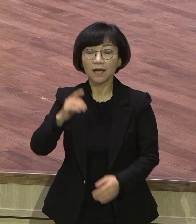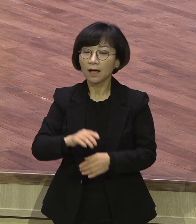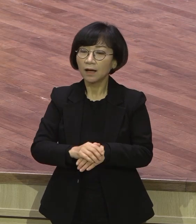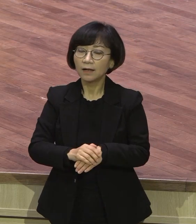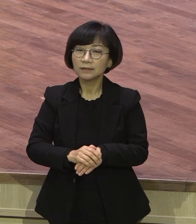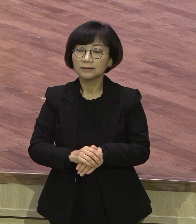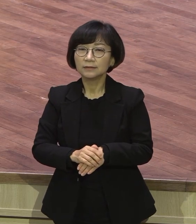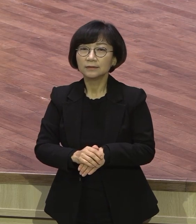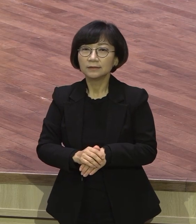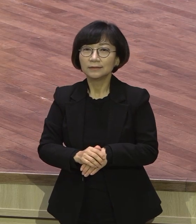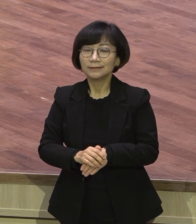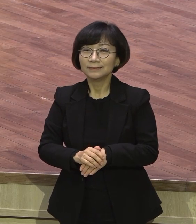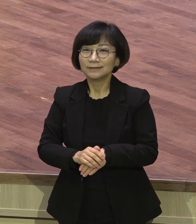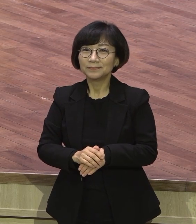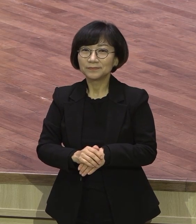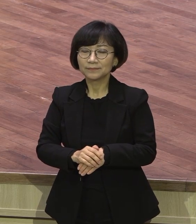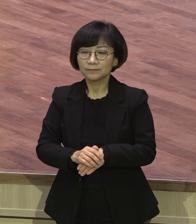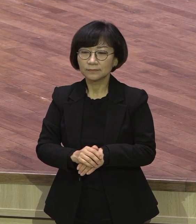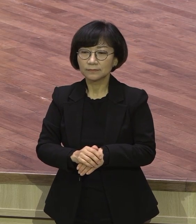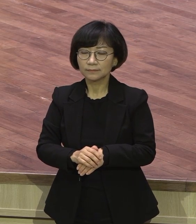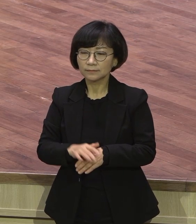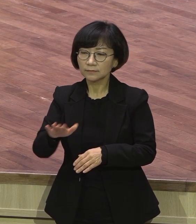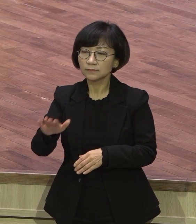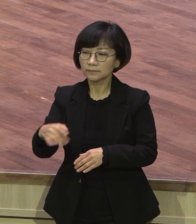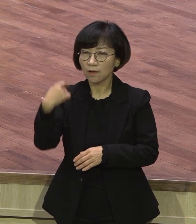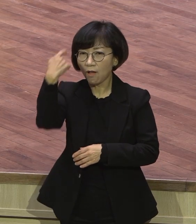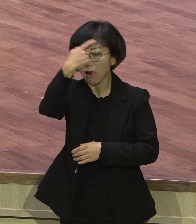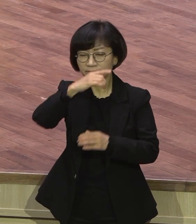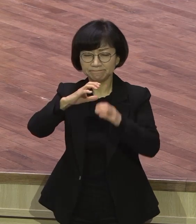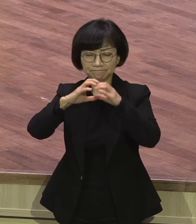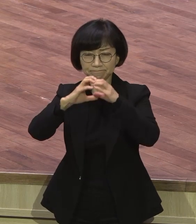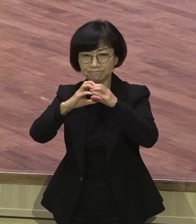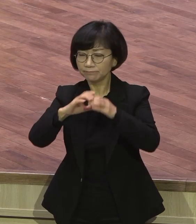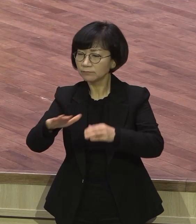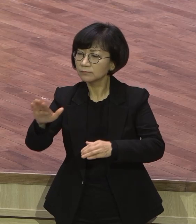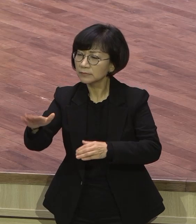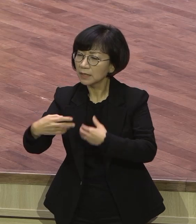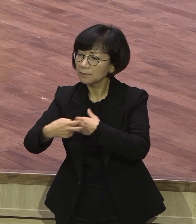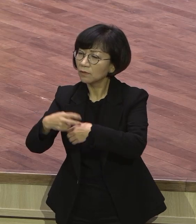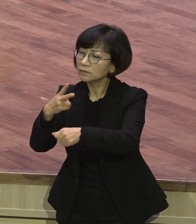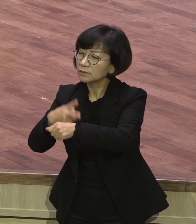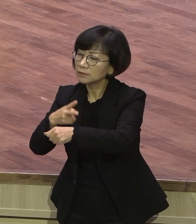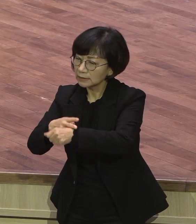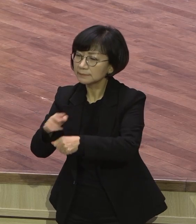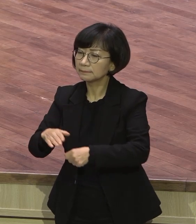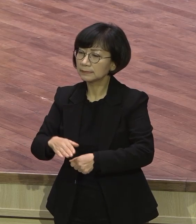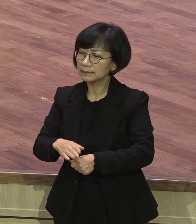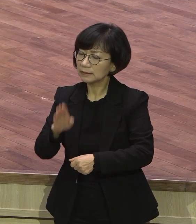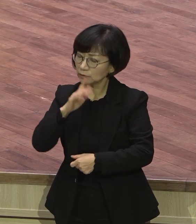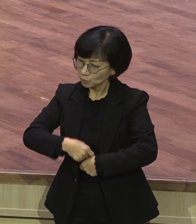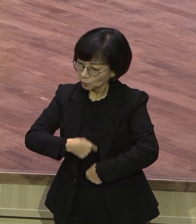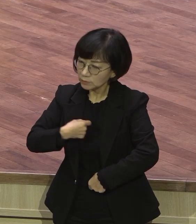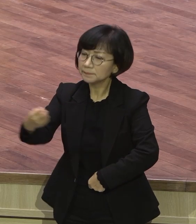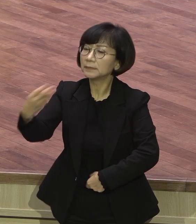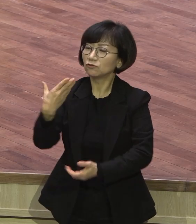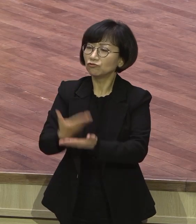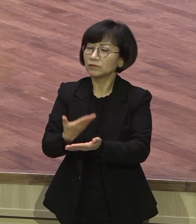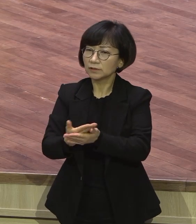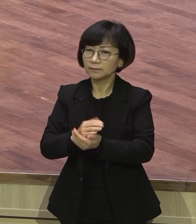진지한 표정으로 물었습니다. 선생님 괜찮습니다. 사실 대로 말씀해 주세요.